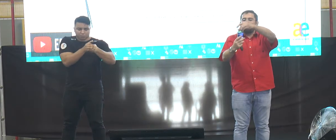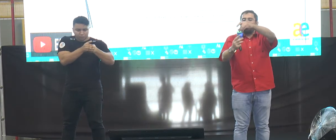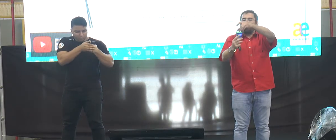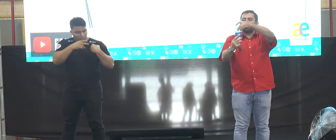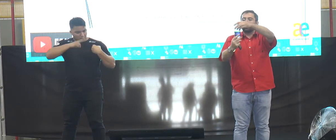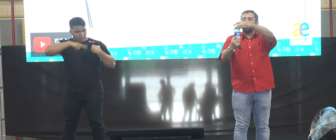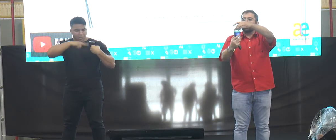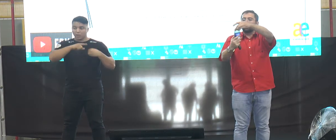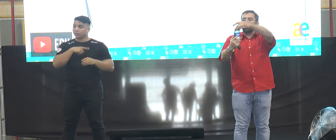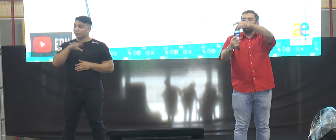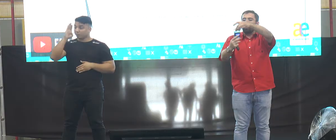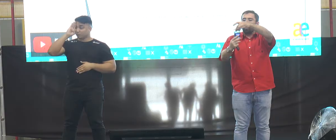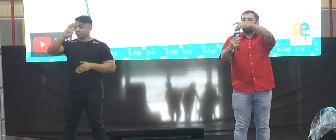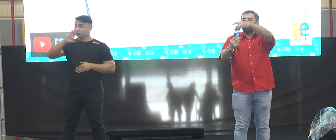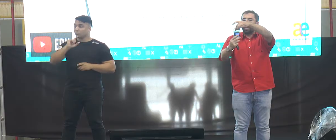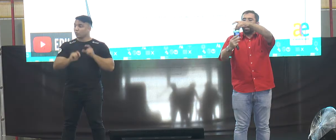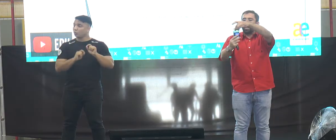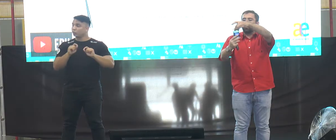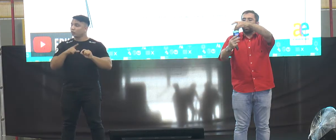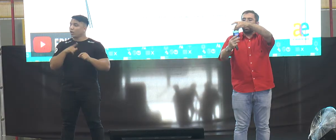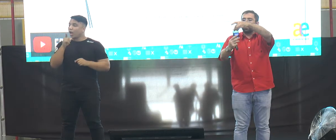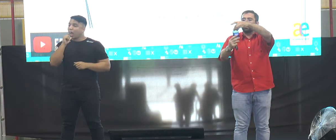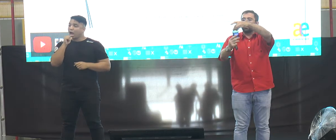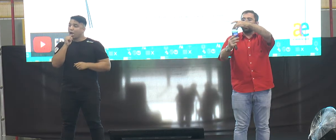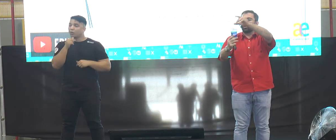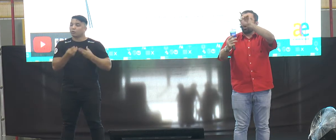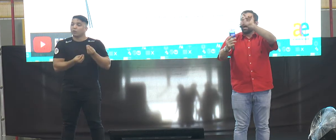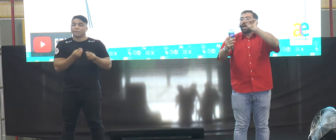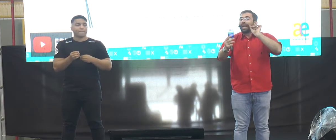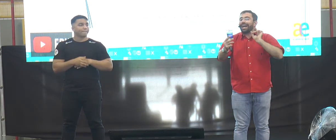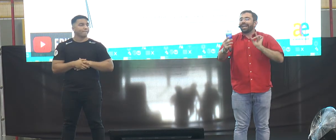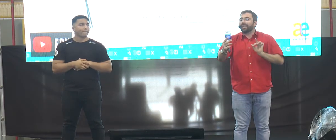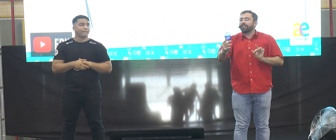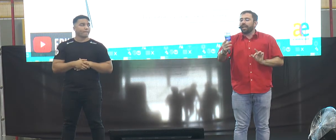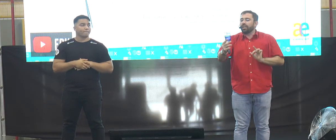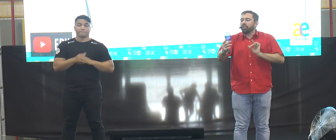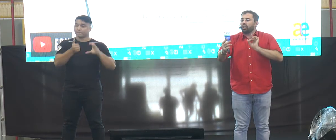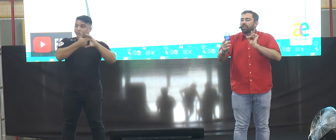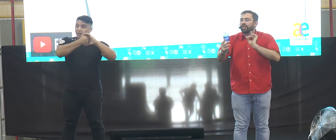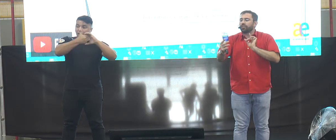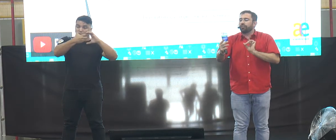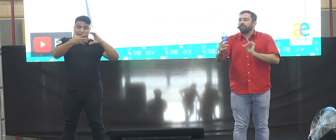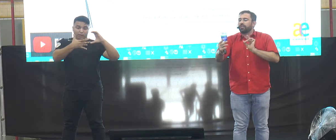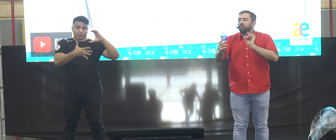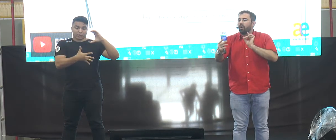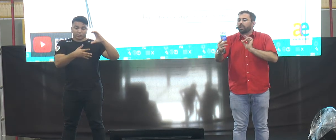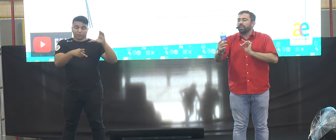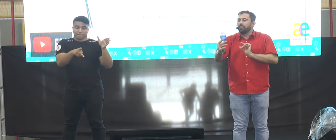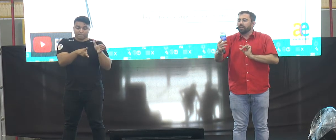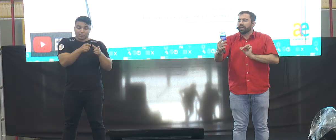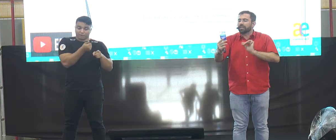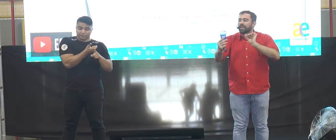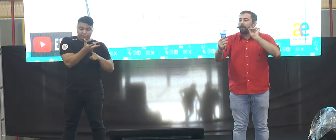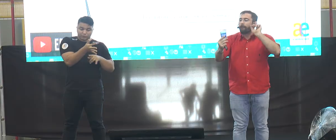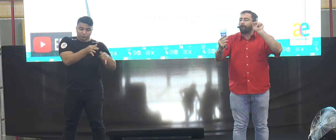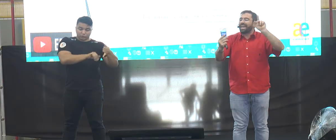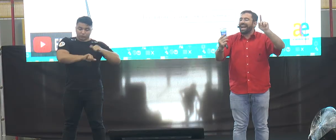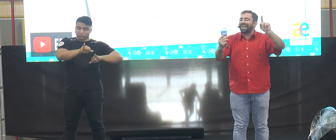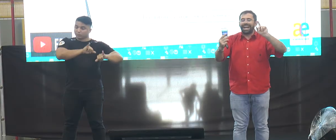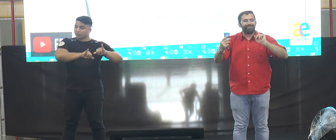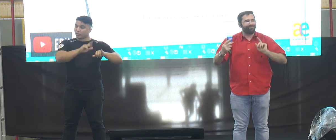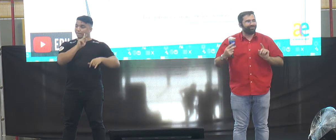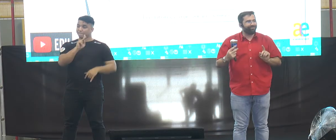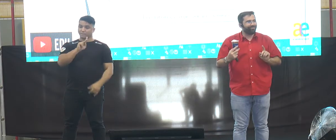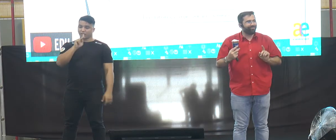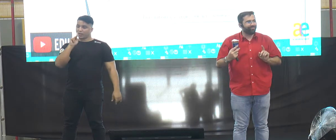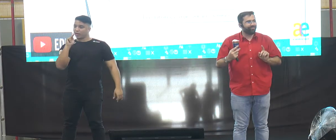primeira informação que tem no rótulo da água é a seguinte, ó: características físico-químicas,